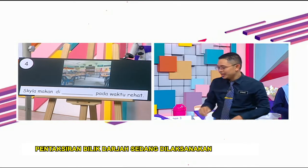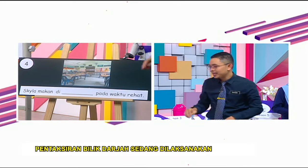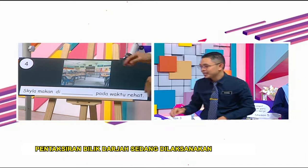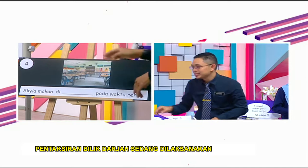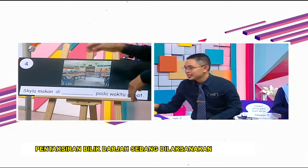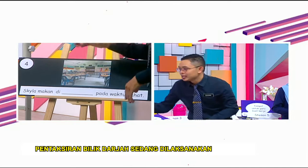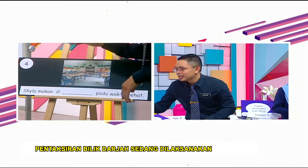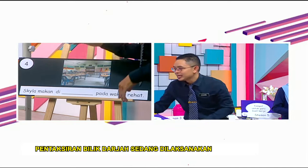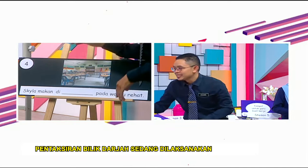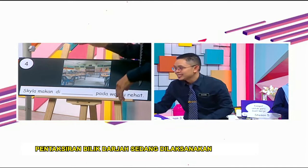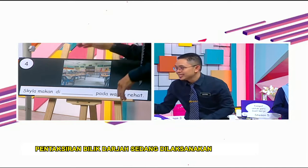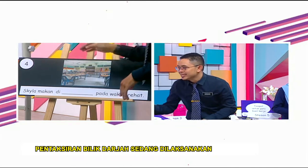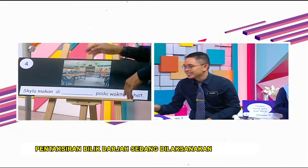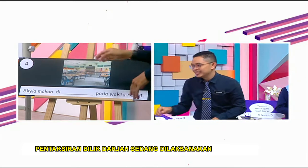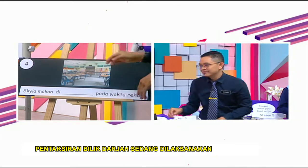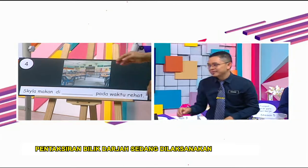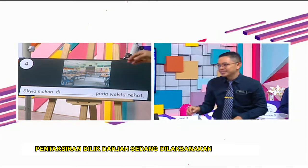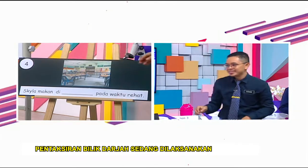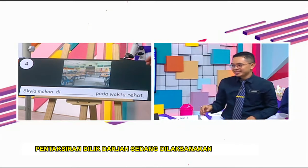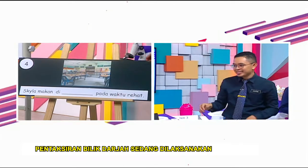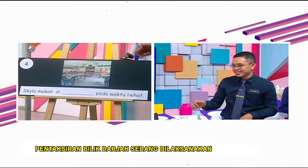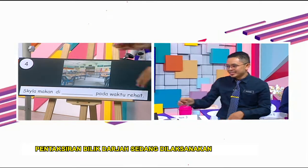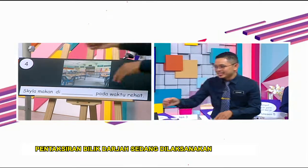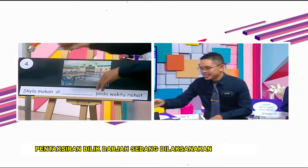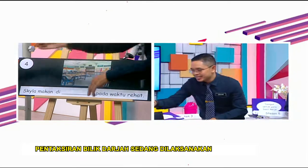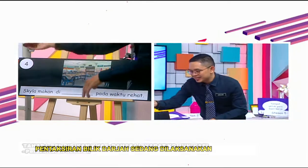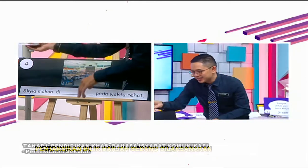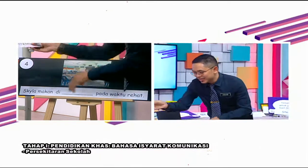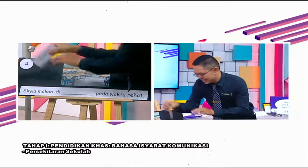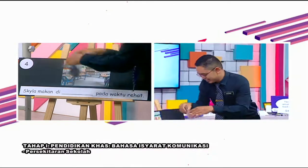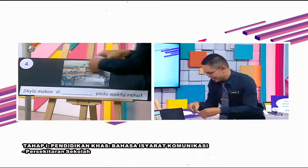rehat. Allah, tercabut. Okey. Okey. Alright.